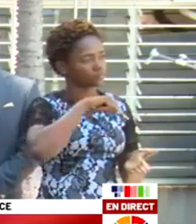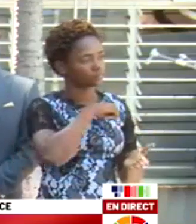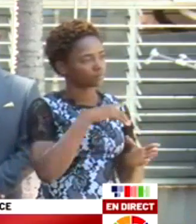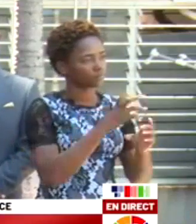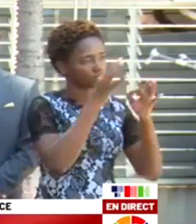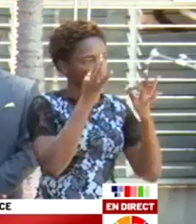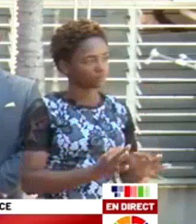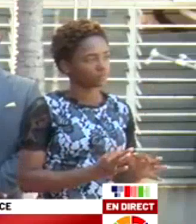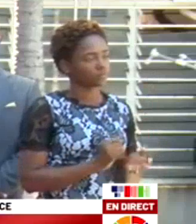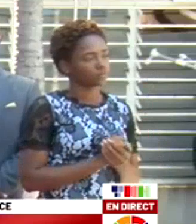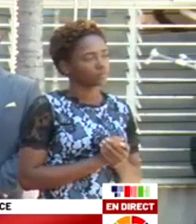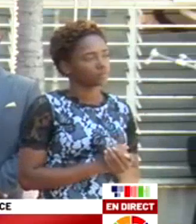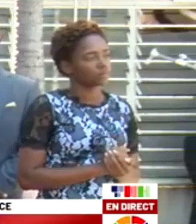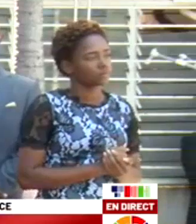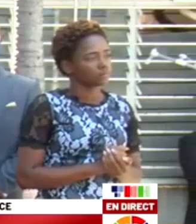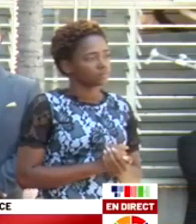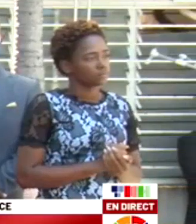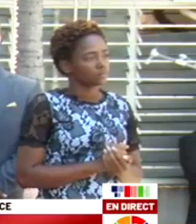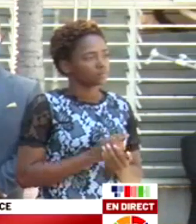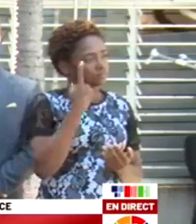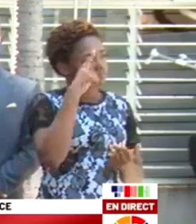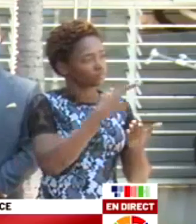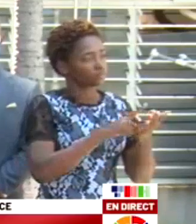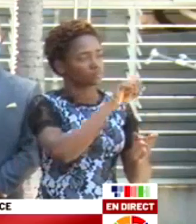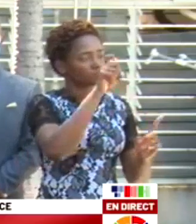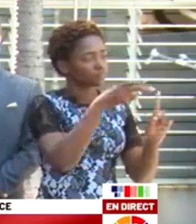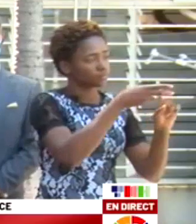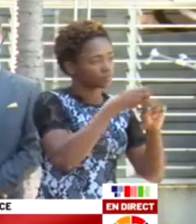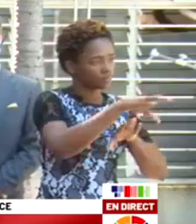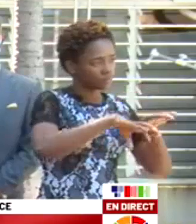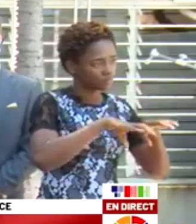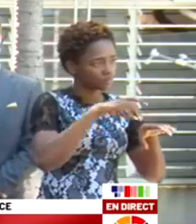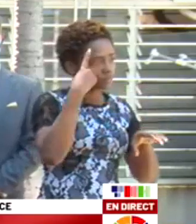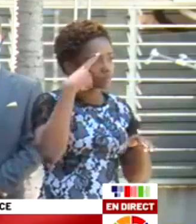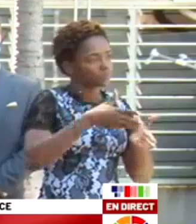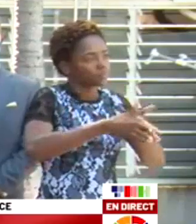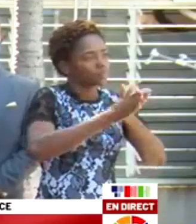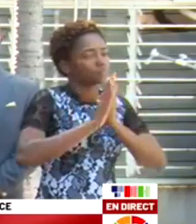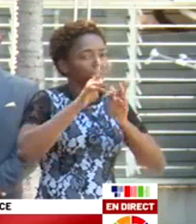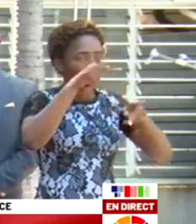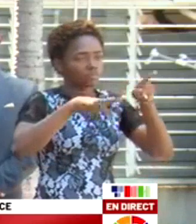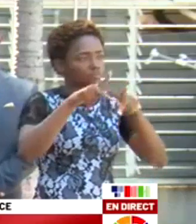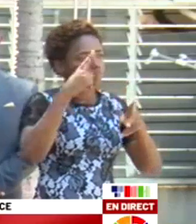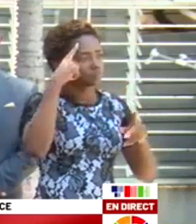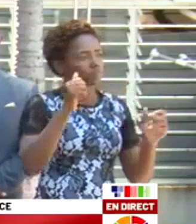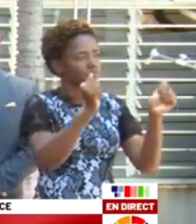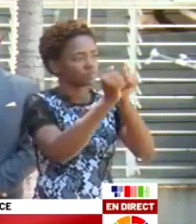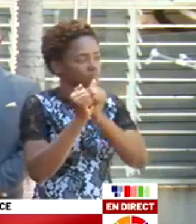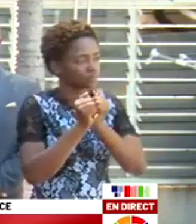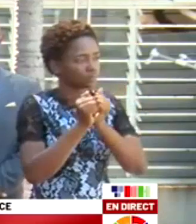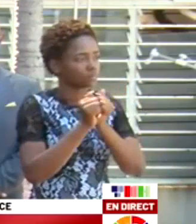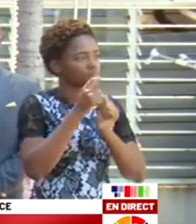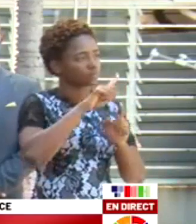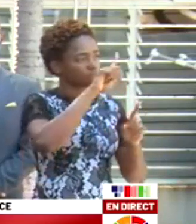décision pour que le bon kidnapping qui fait pour nous demander population pour l'accompagner nous.